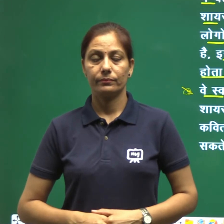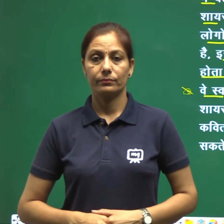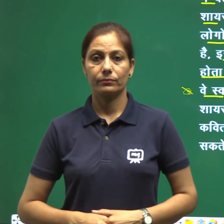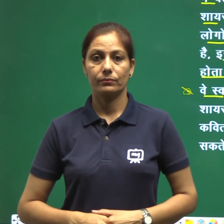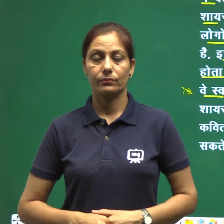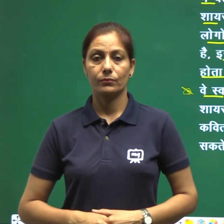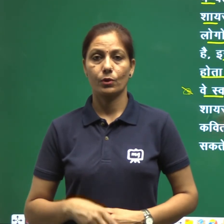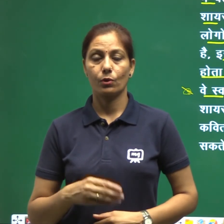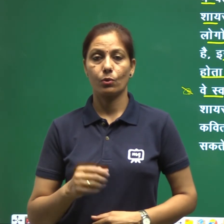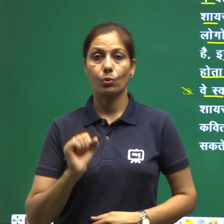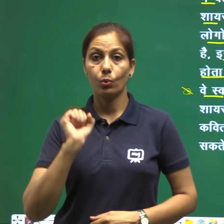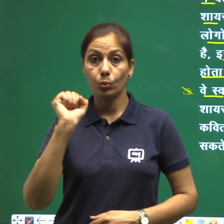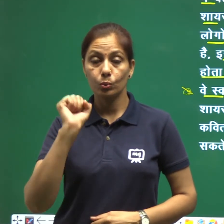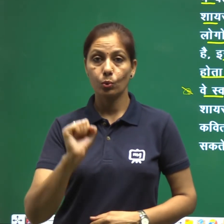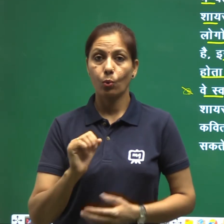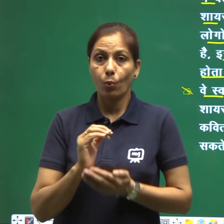स्वयं को बचाने के लिए